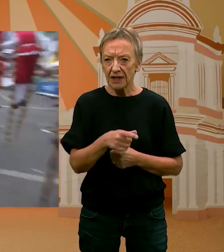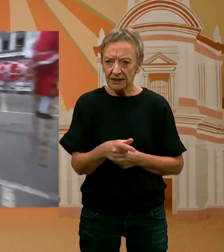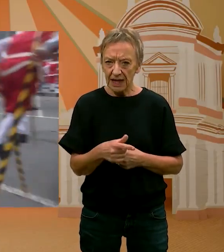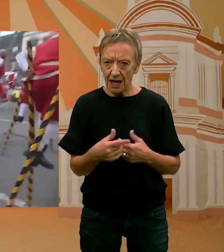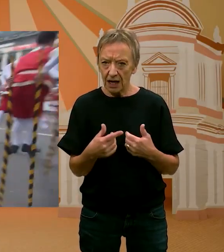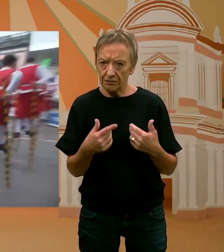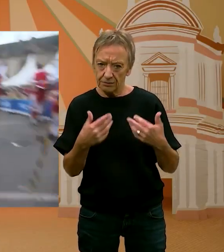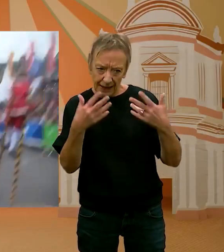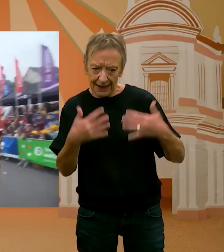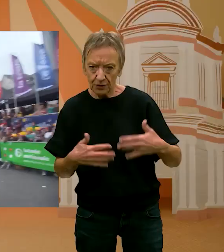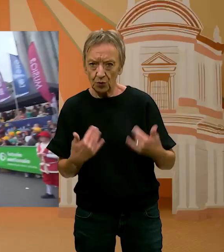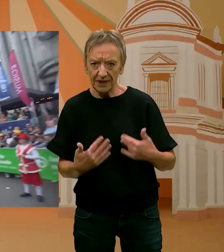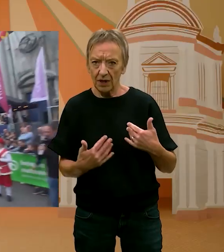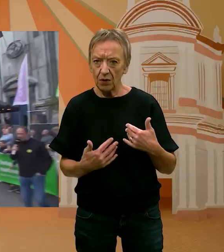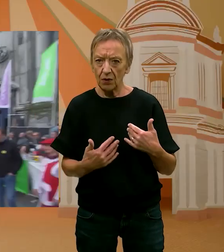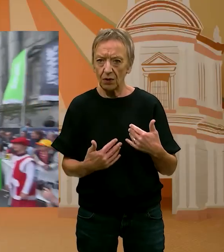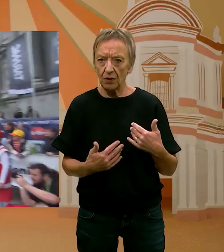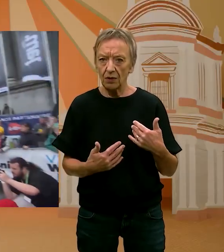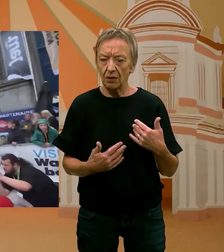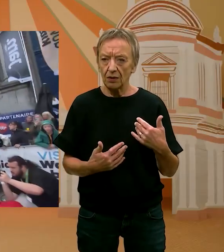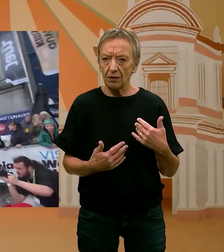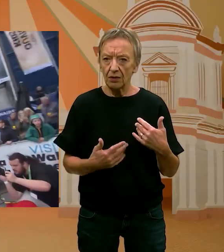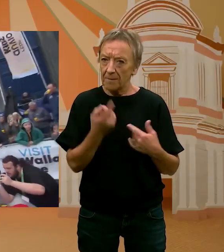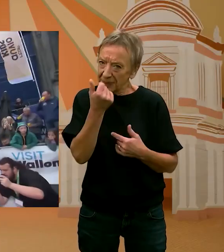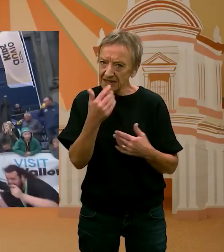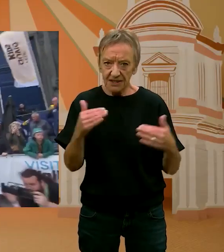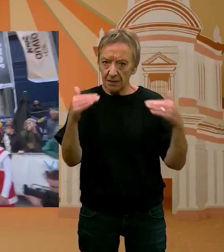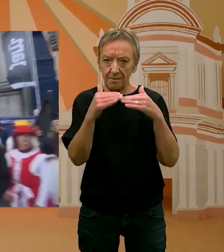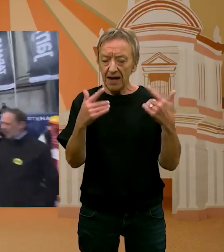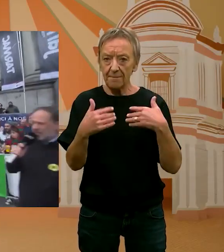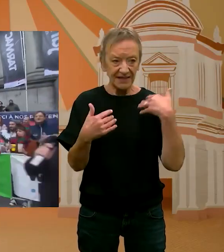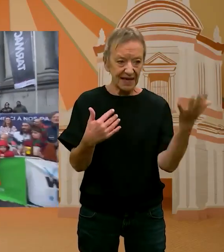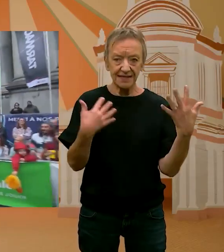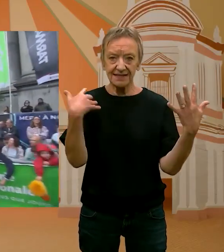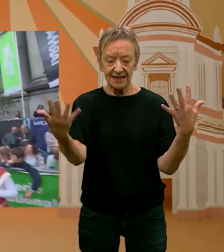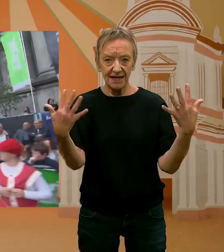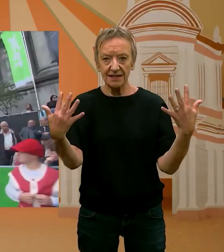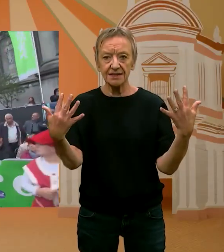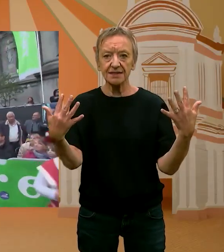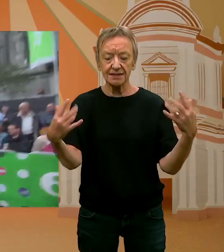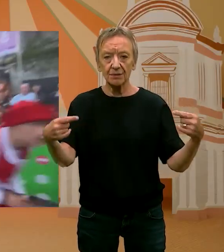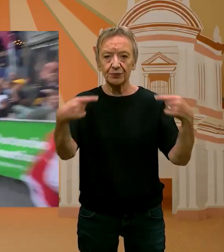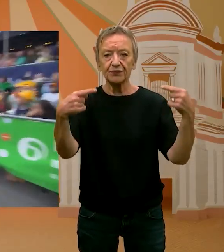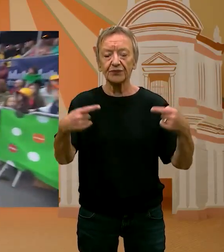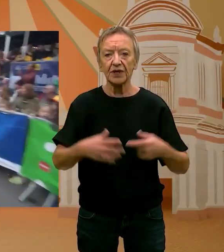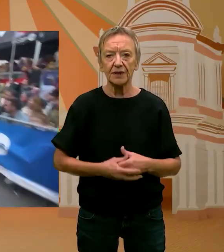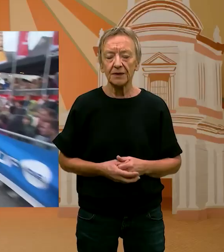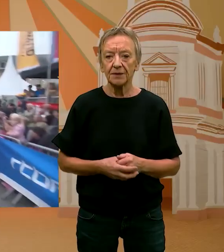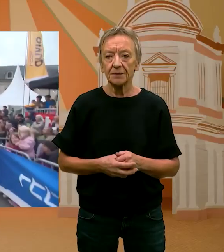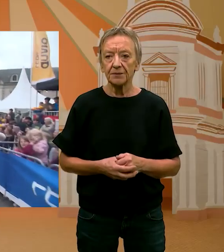des chasses. On est encore très à égalité entre les Mélans et les Avresses, alors qu'on prodigue quelques soins d'urgence au